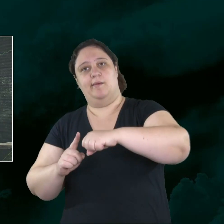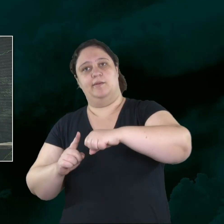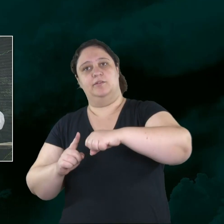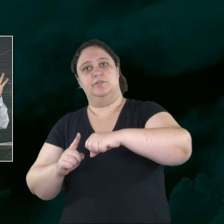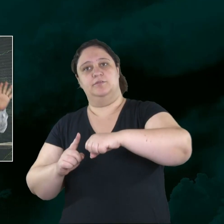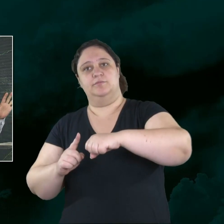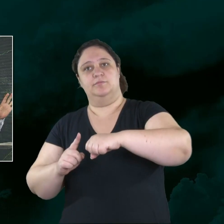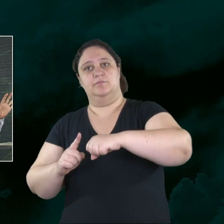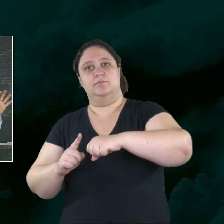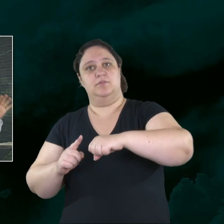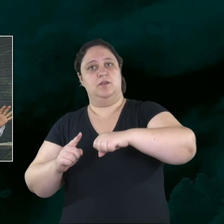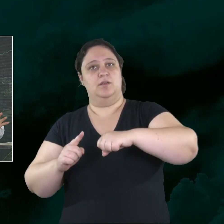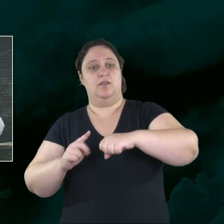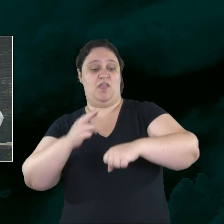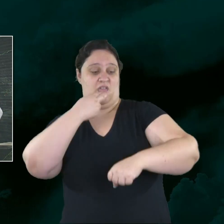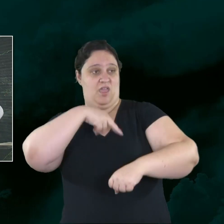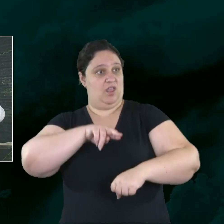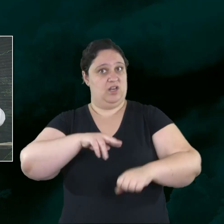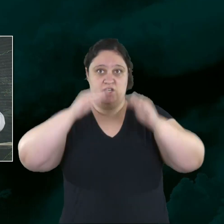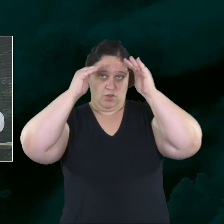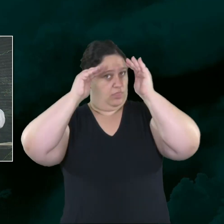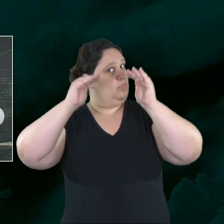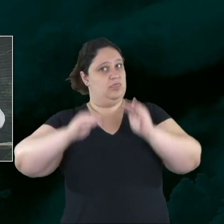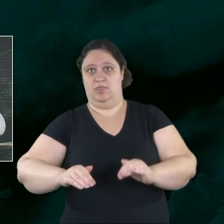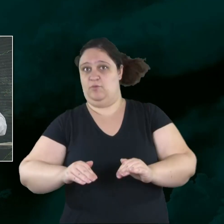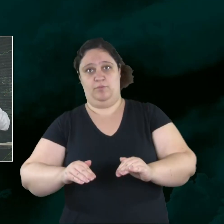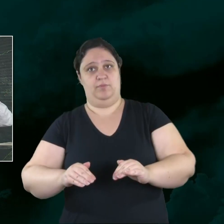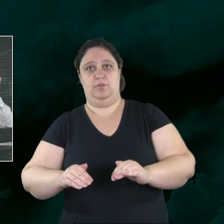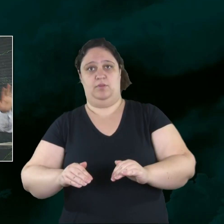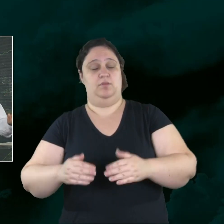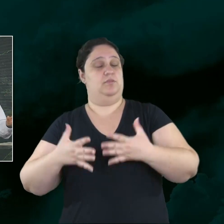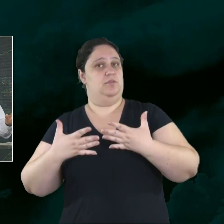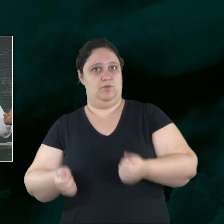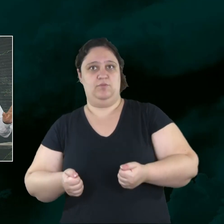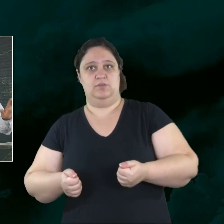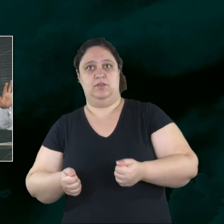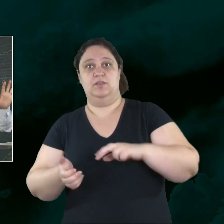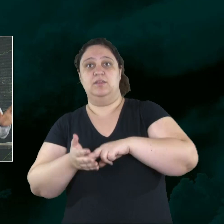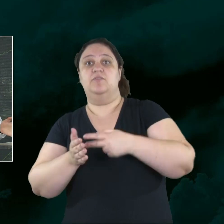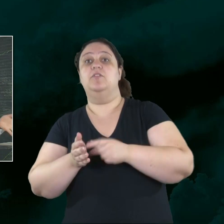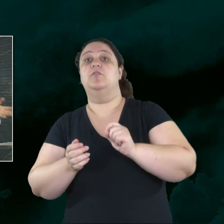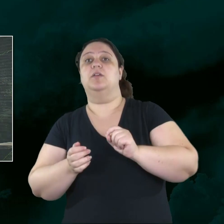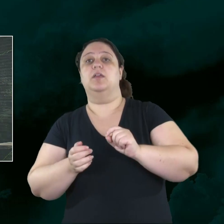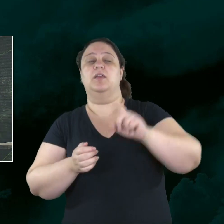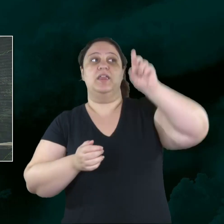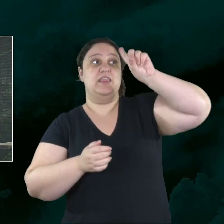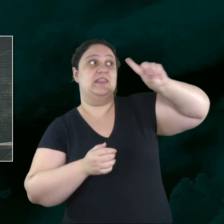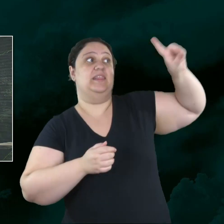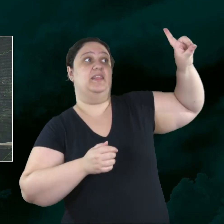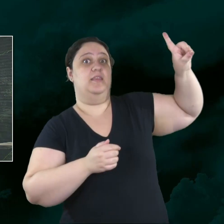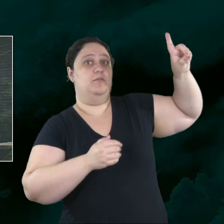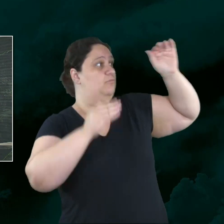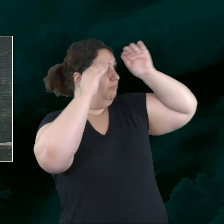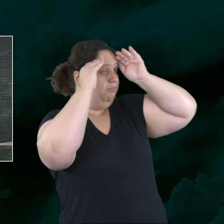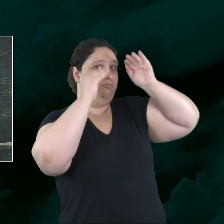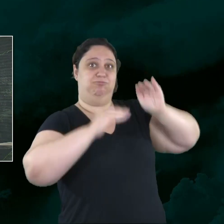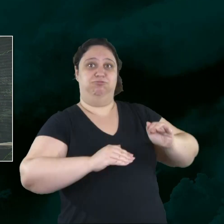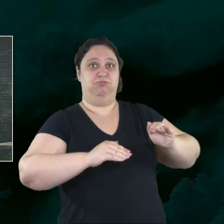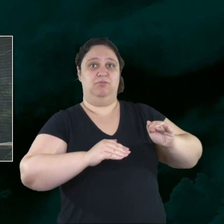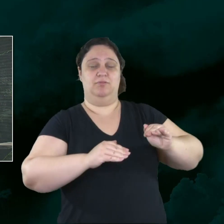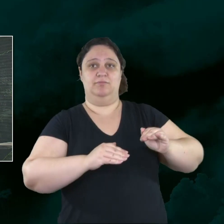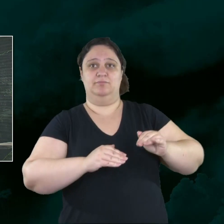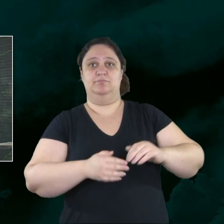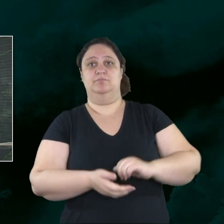se libertar da religião, isto é, não ter mais conceito de Deus. O próprio marxismo, né,